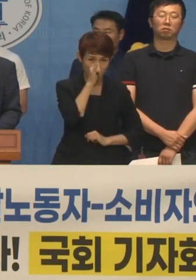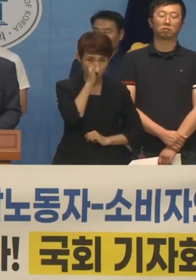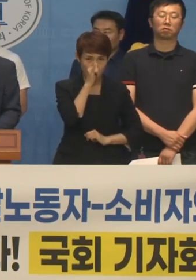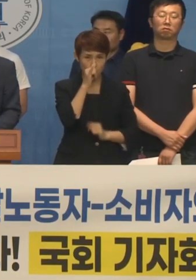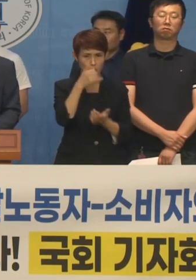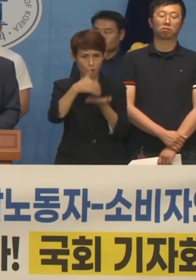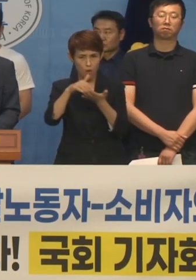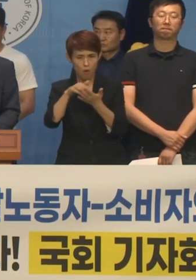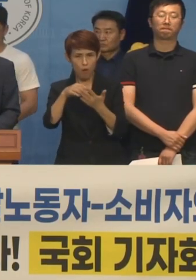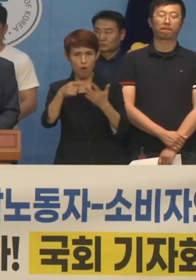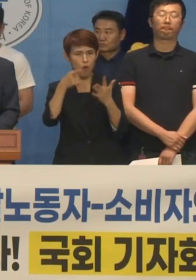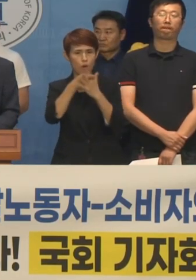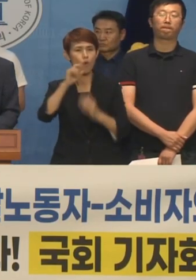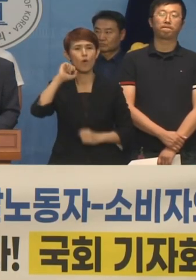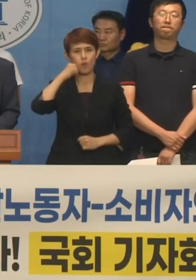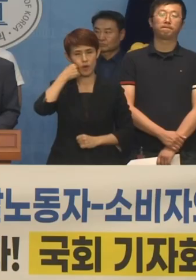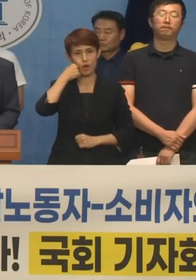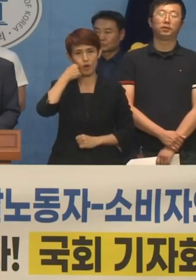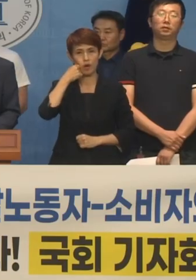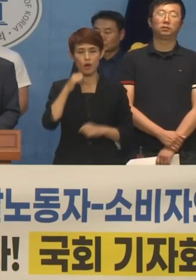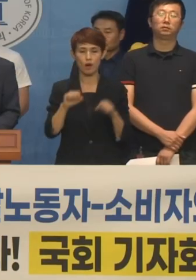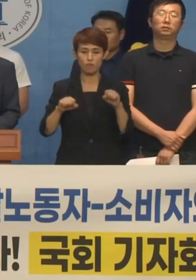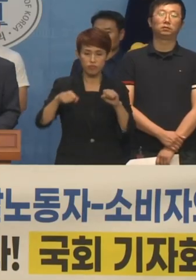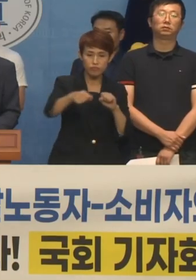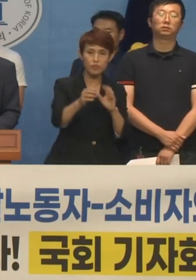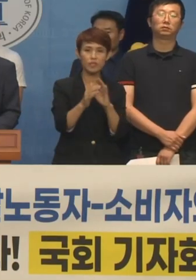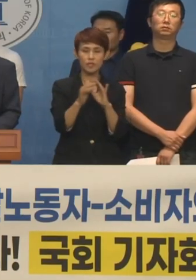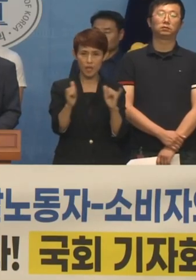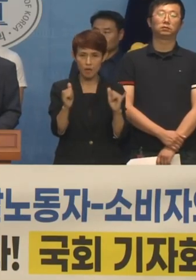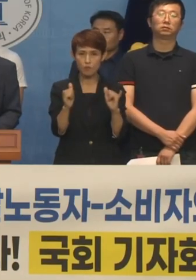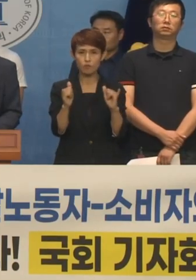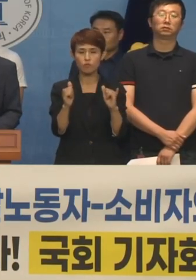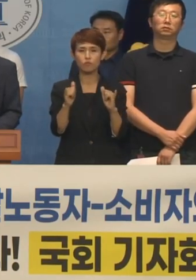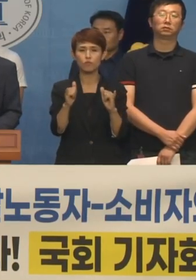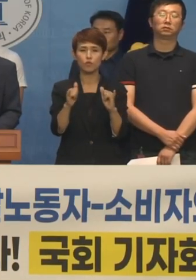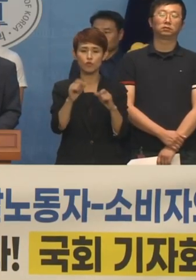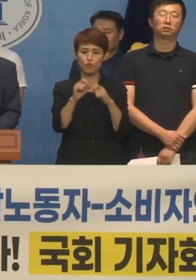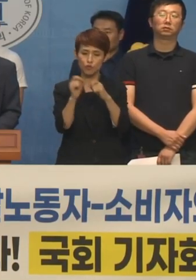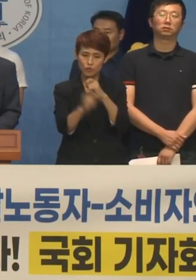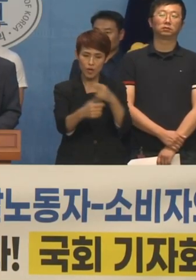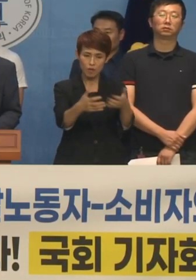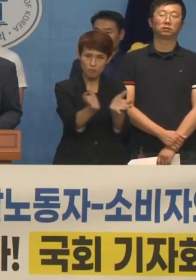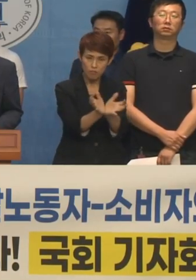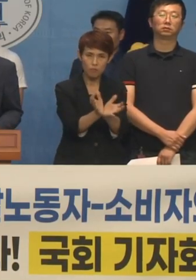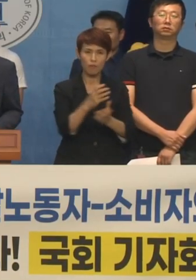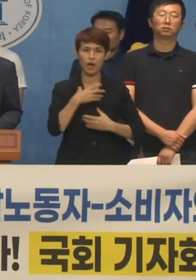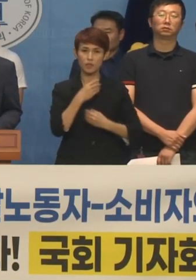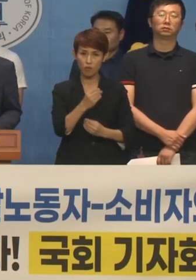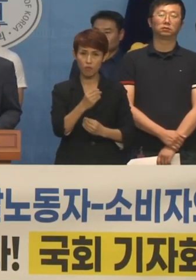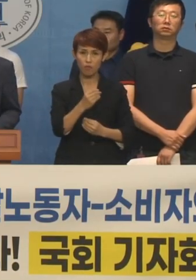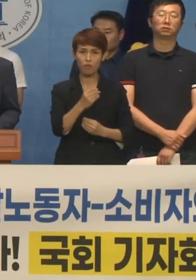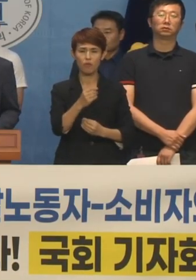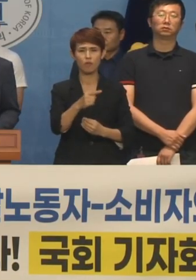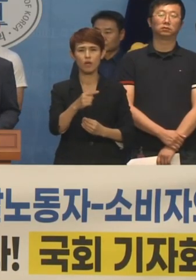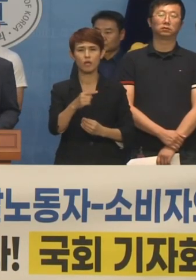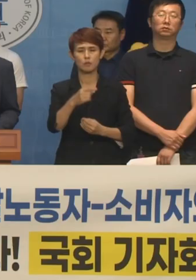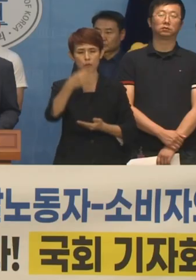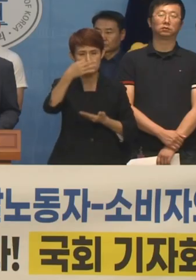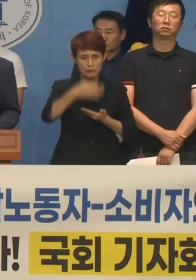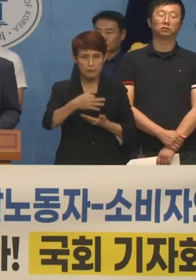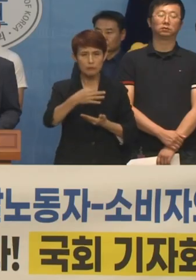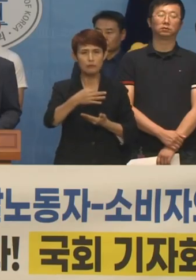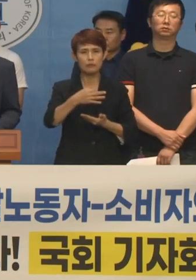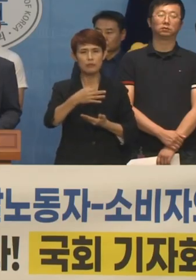않습니다. 라이더들은 플랫폼의 중간 대리점 운영이 안전 리스크로부터 적은 비용으로 벗어나기